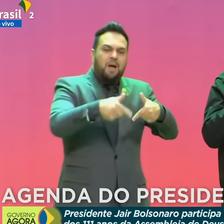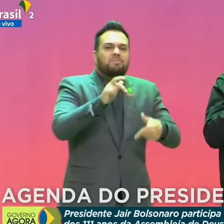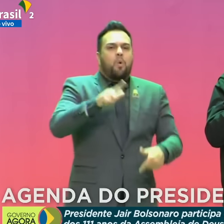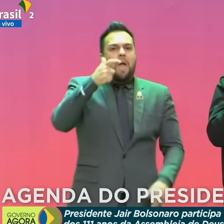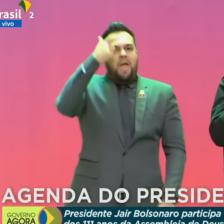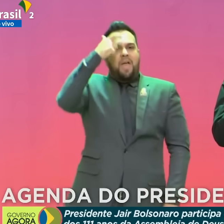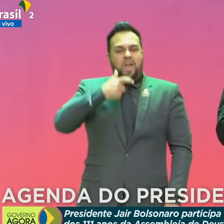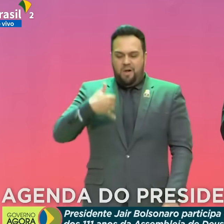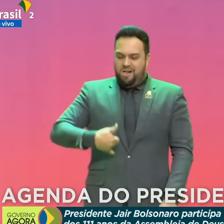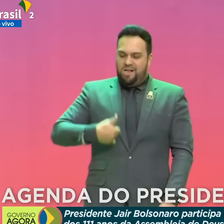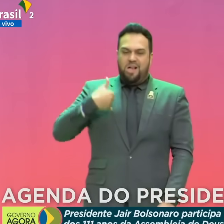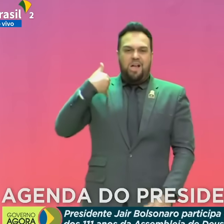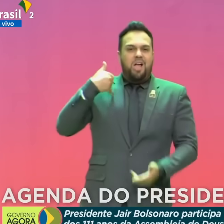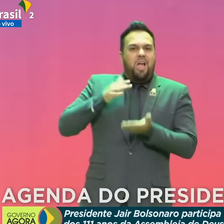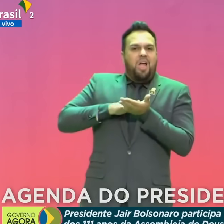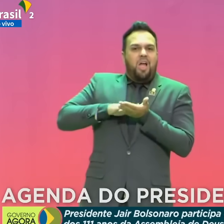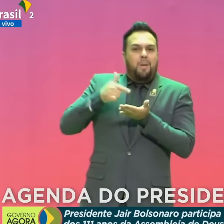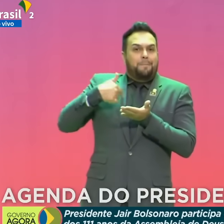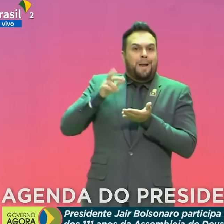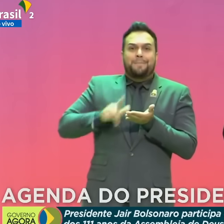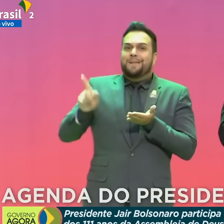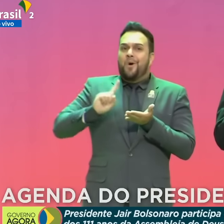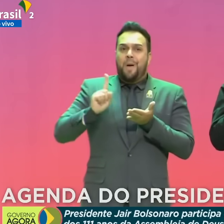é obrigação.